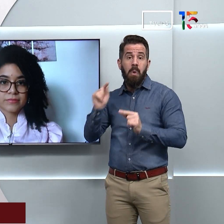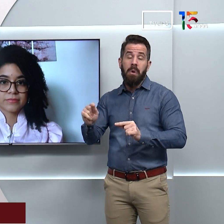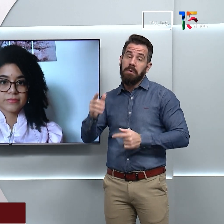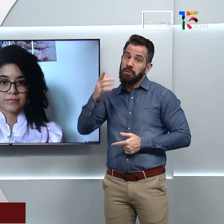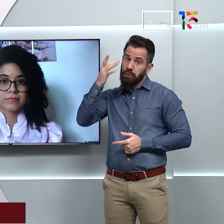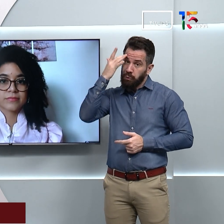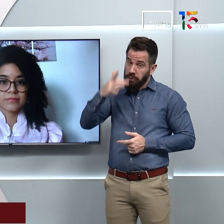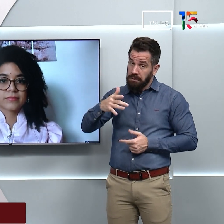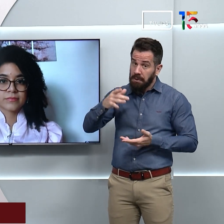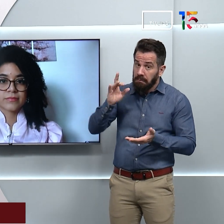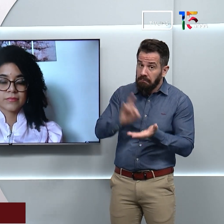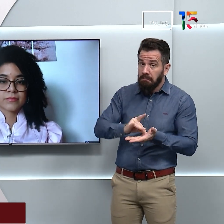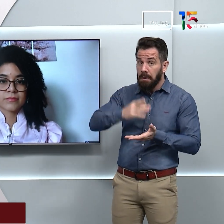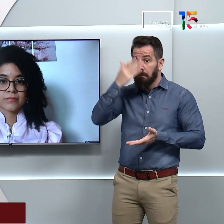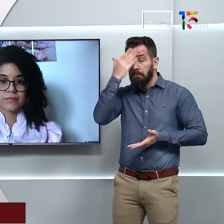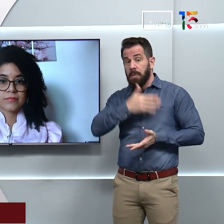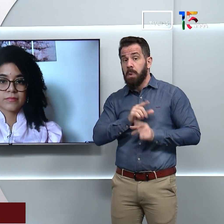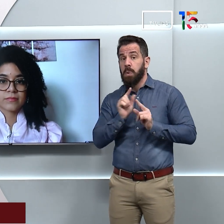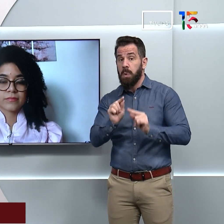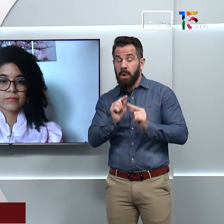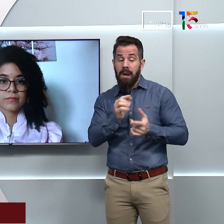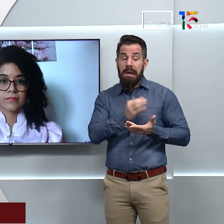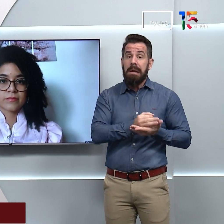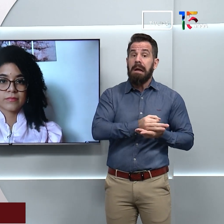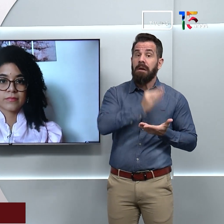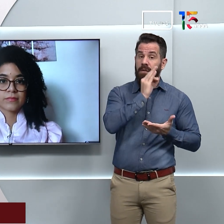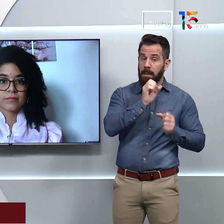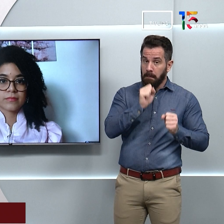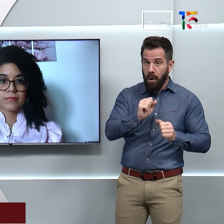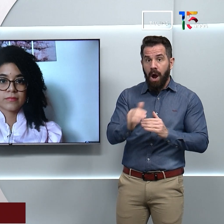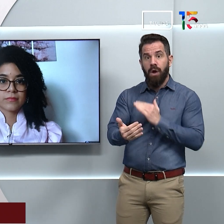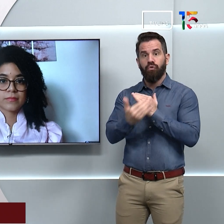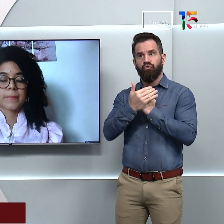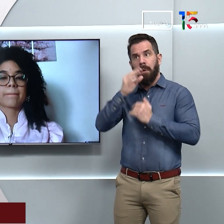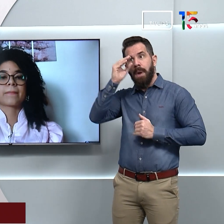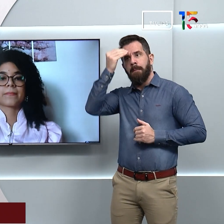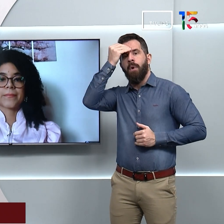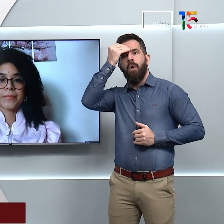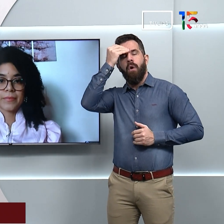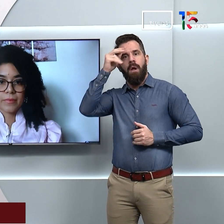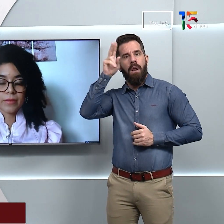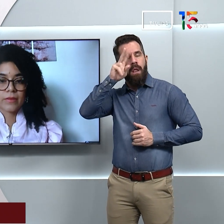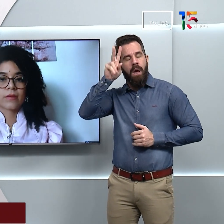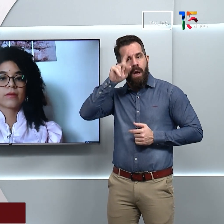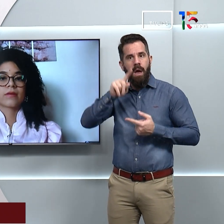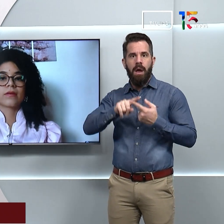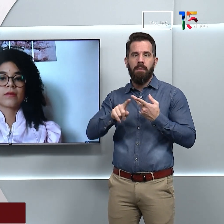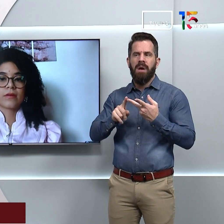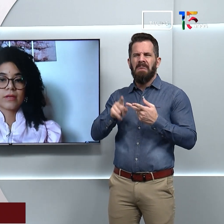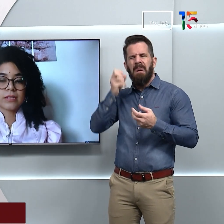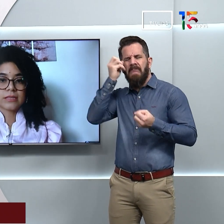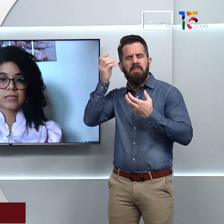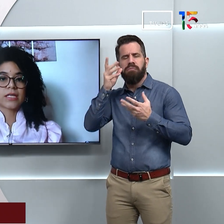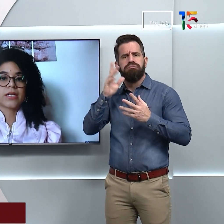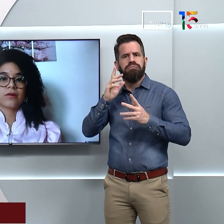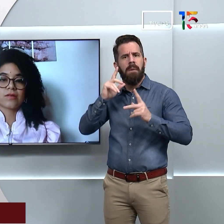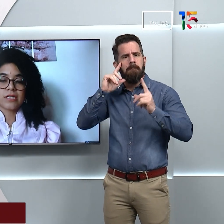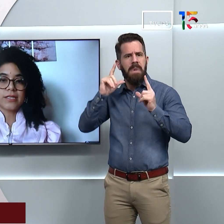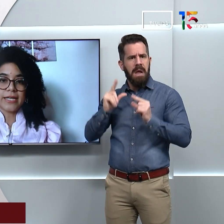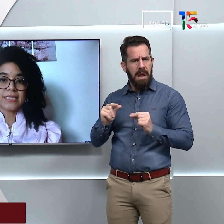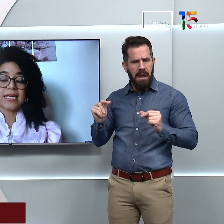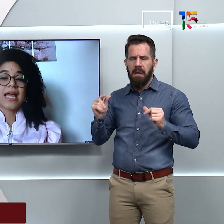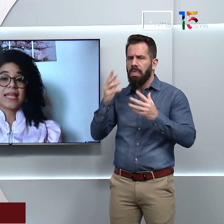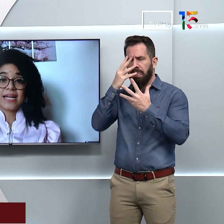sei se essa pesquisa é comprovada, também pode ajudar questões como memória, evitar questões como demência. Explica um pouquinho mais para a gente.